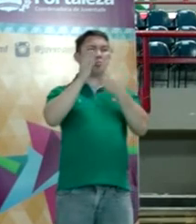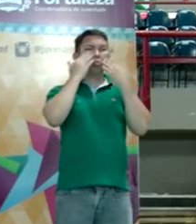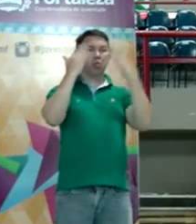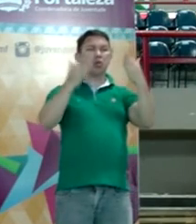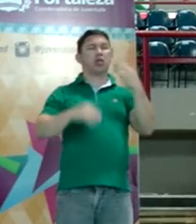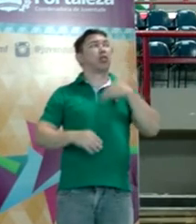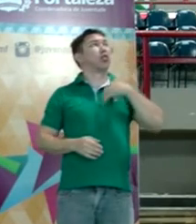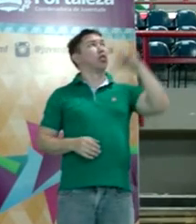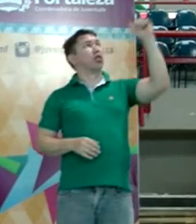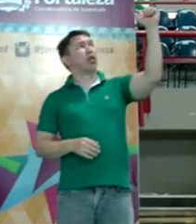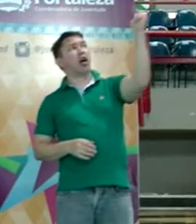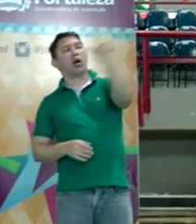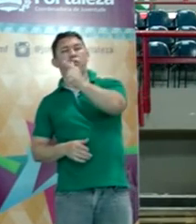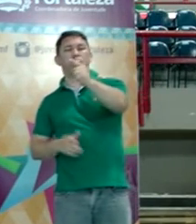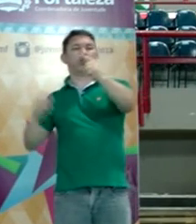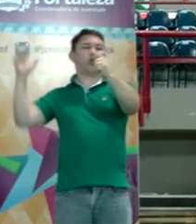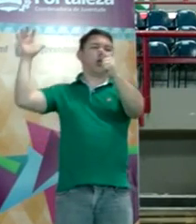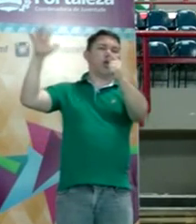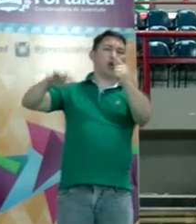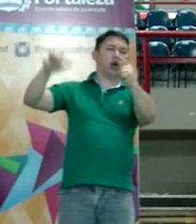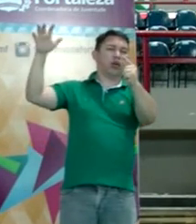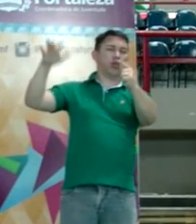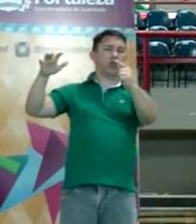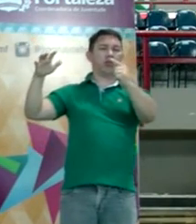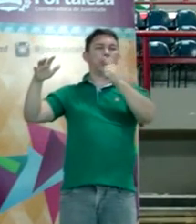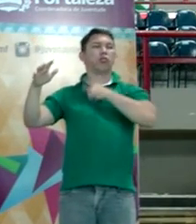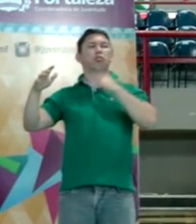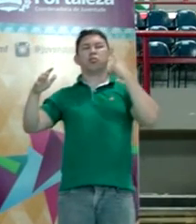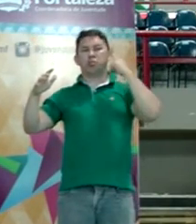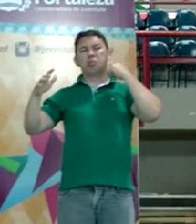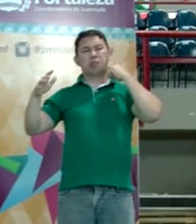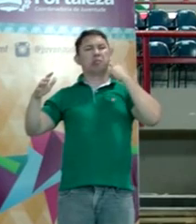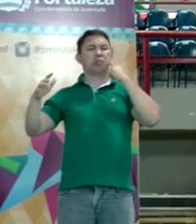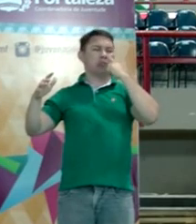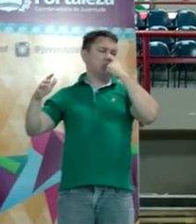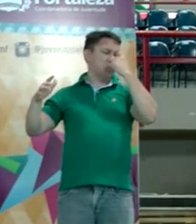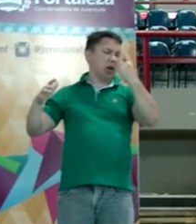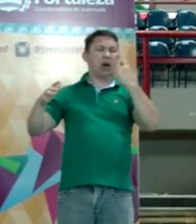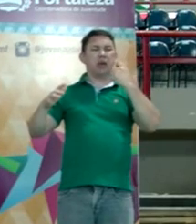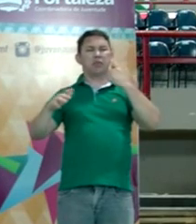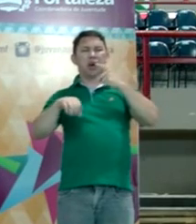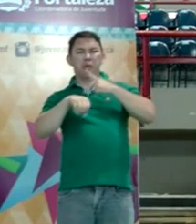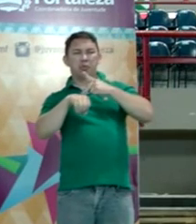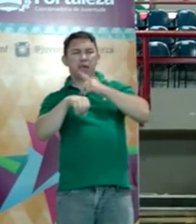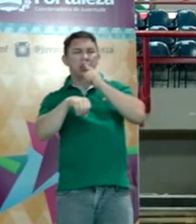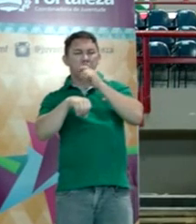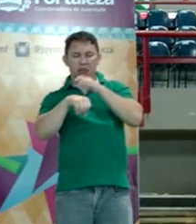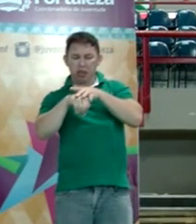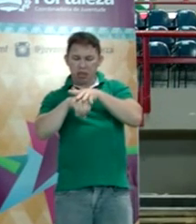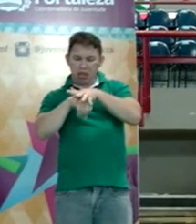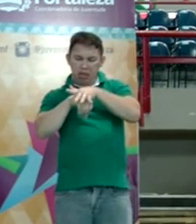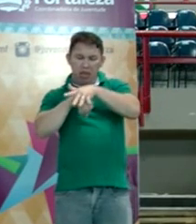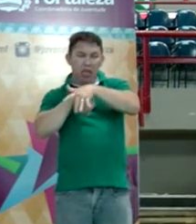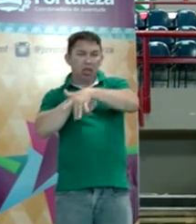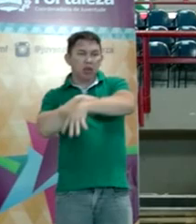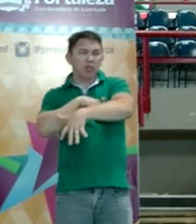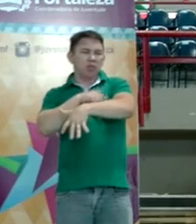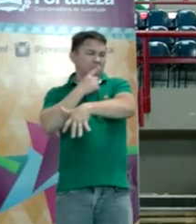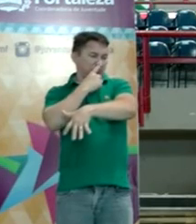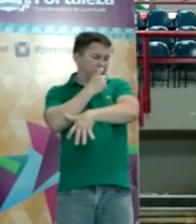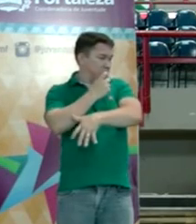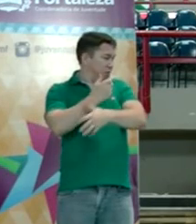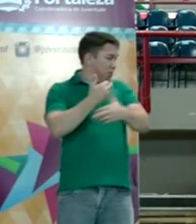ao calor, à umidade, aí ele vai poluir muito. Ele vai liberar o chorume, como ele já disse, certo? Ele vai ter